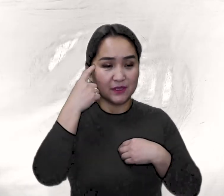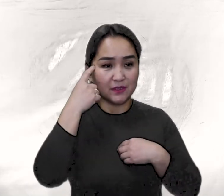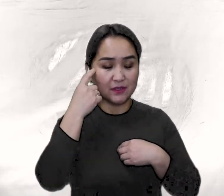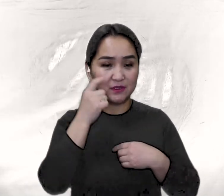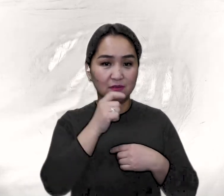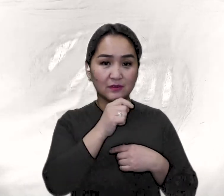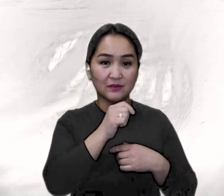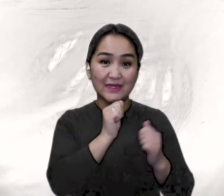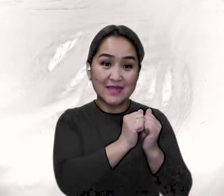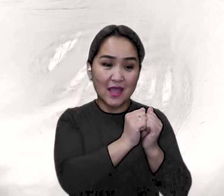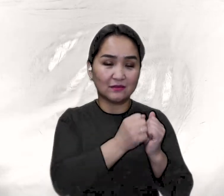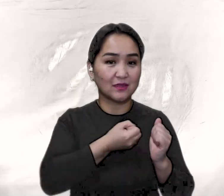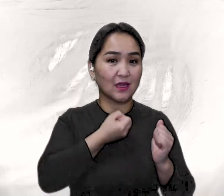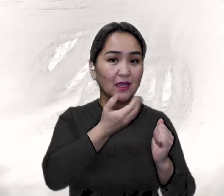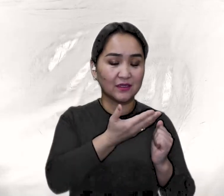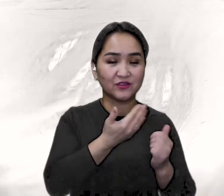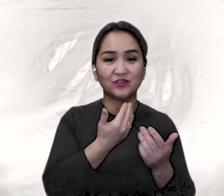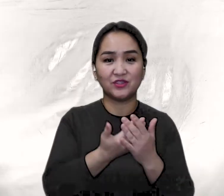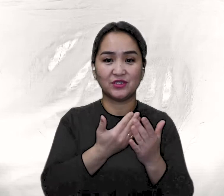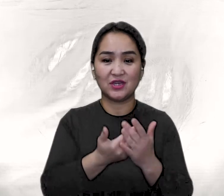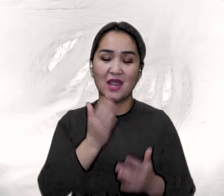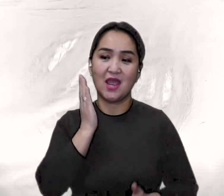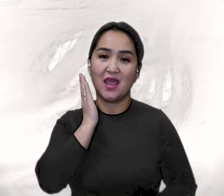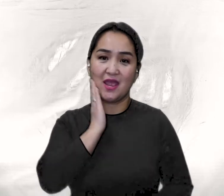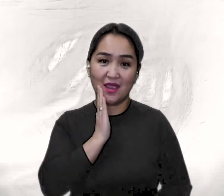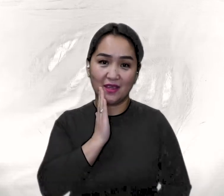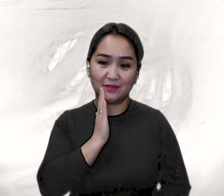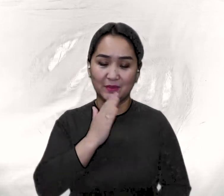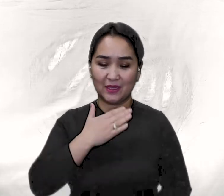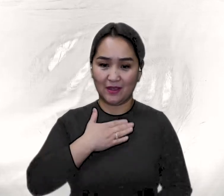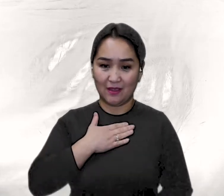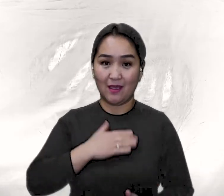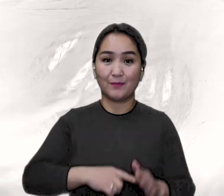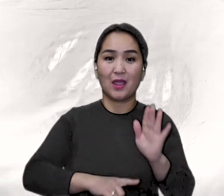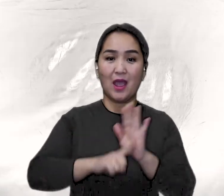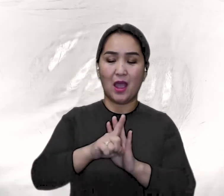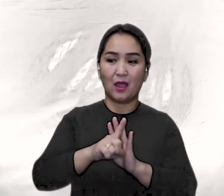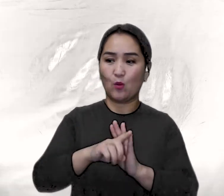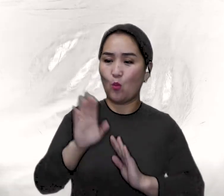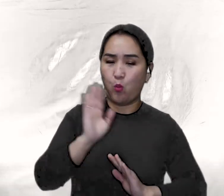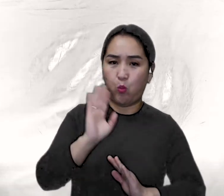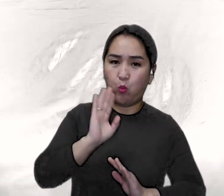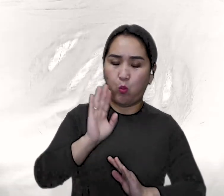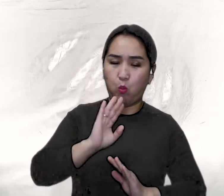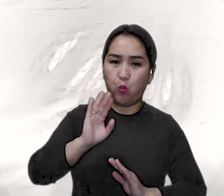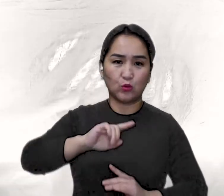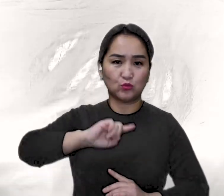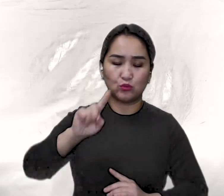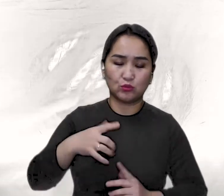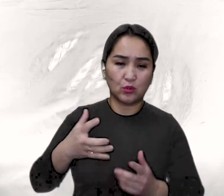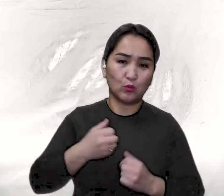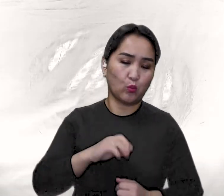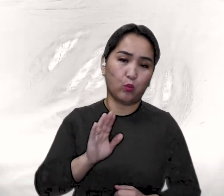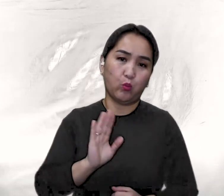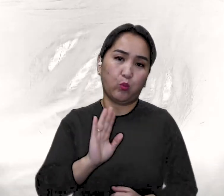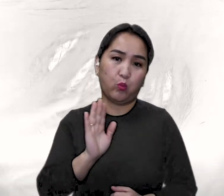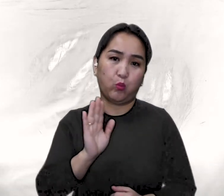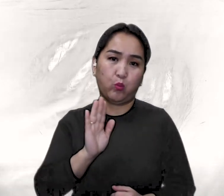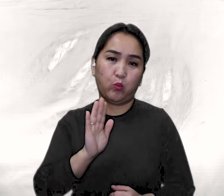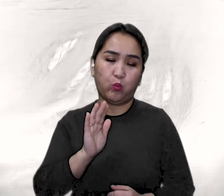хэлхийд болвол мэдээж манай ээж анх маш их эсрүүцсэн. Өтөө ингээд